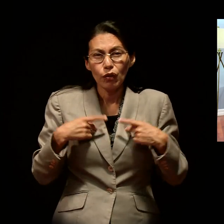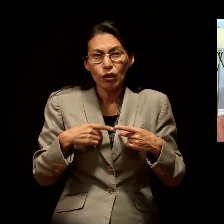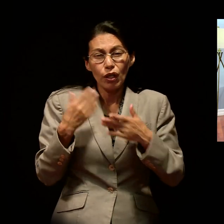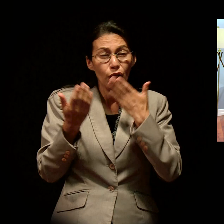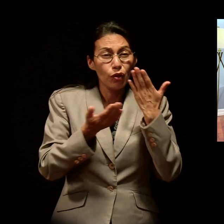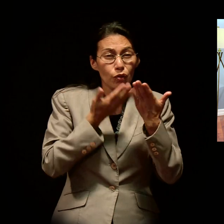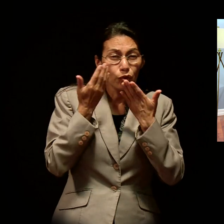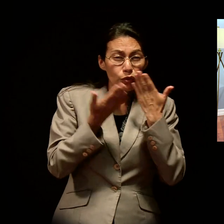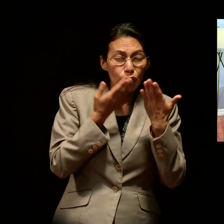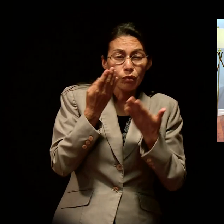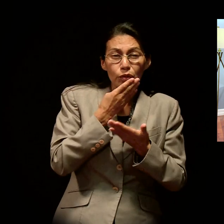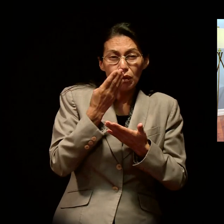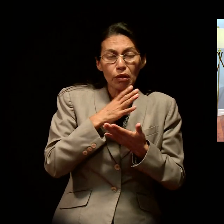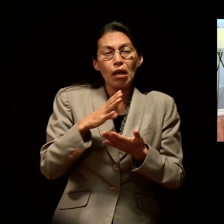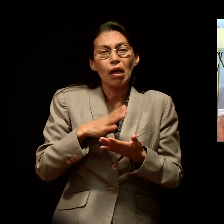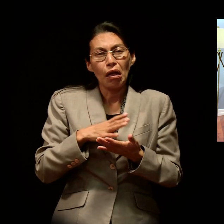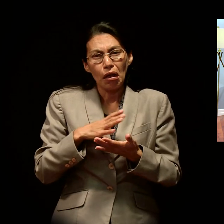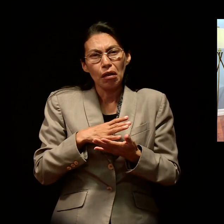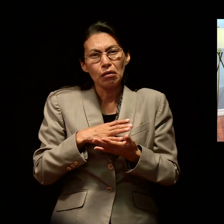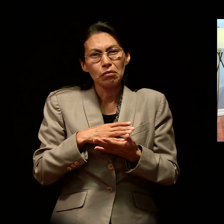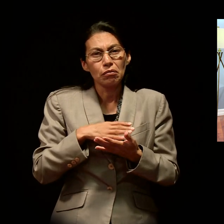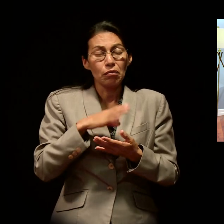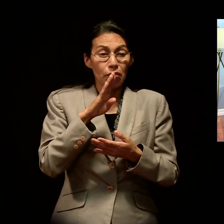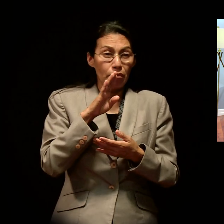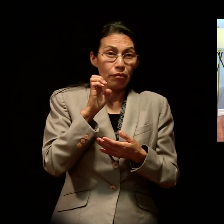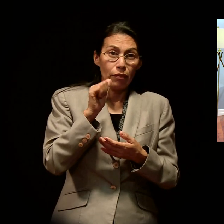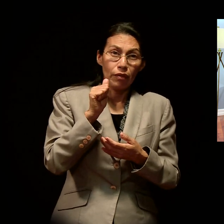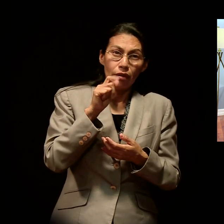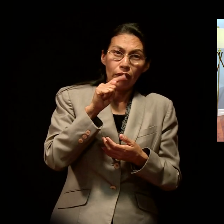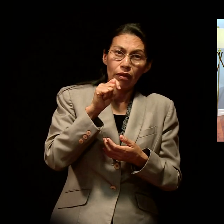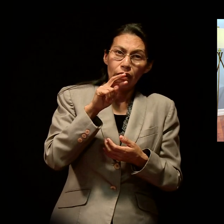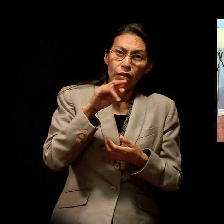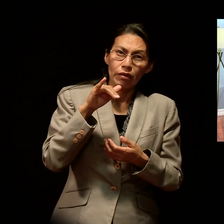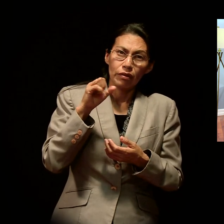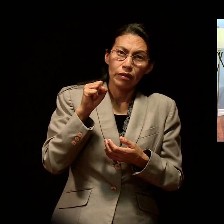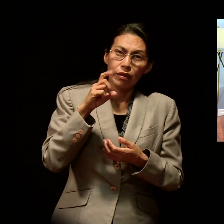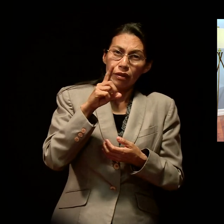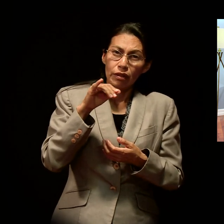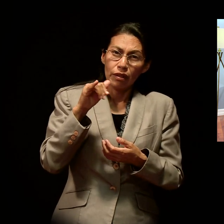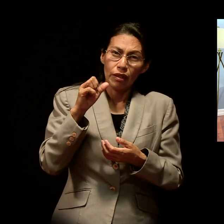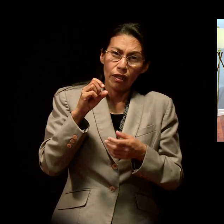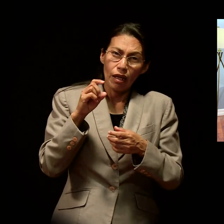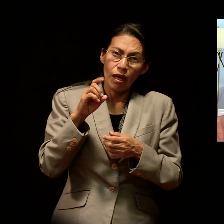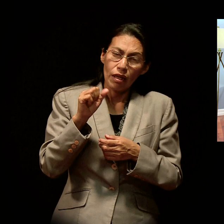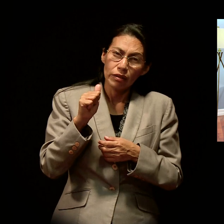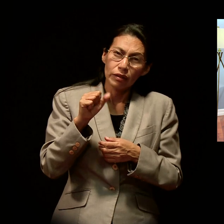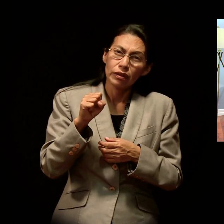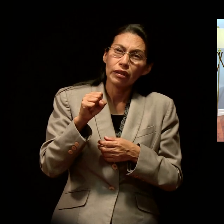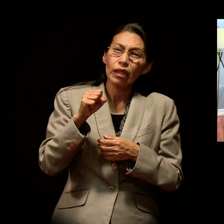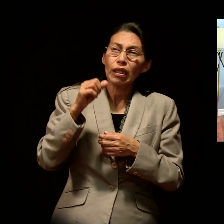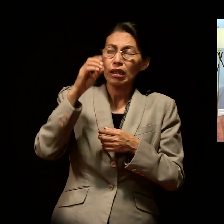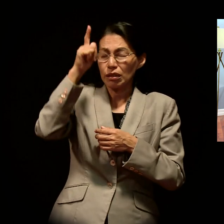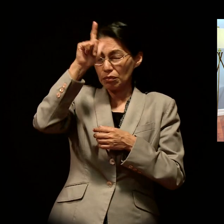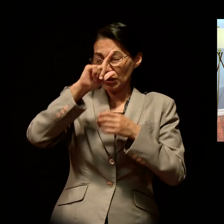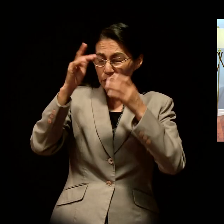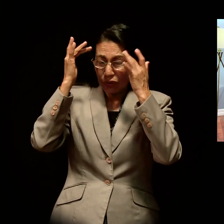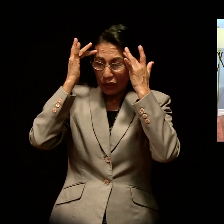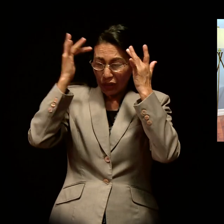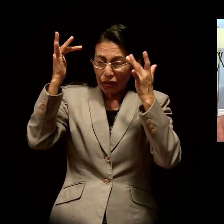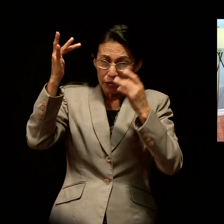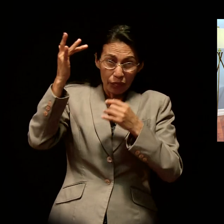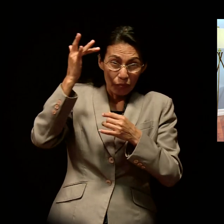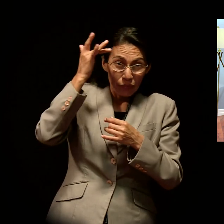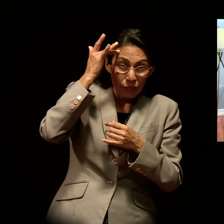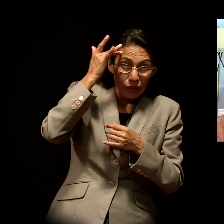a estar orando por Fernando por las personas que están recibiendo estudios bíblicos exactamente claro por Beatriz